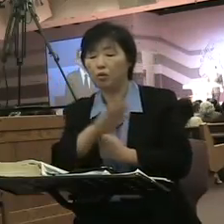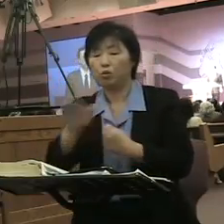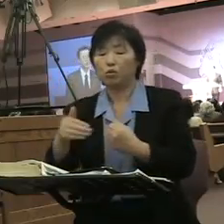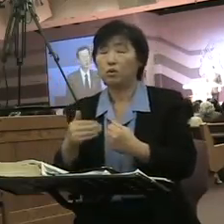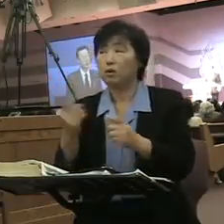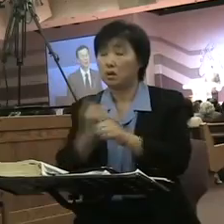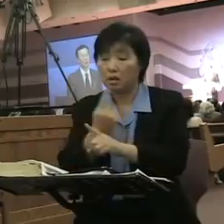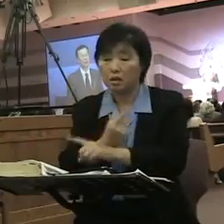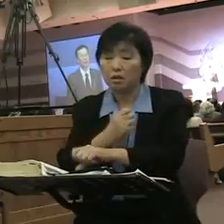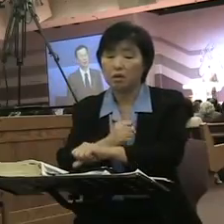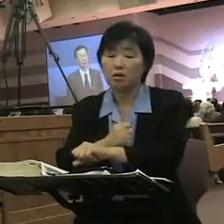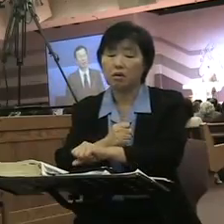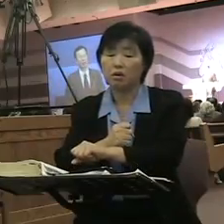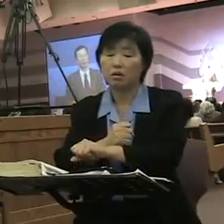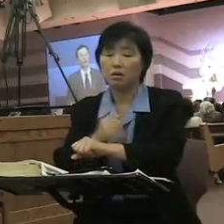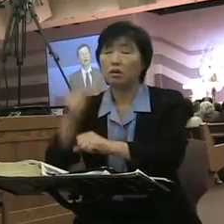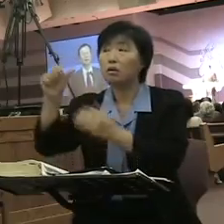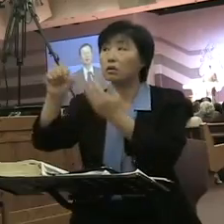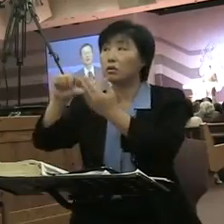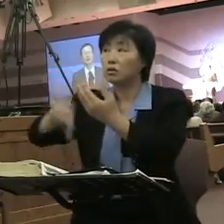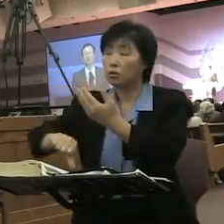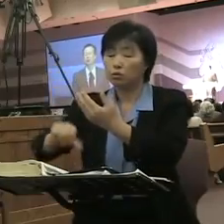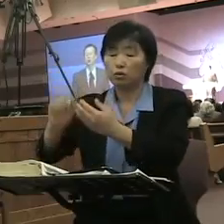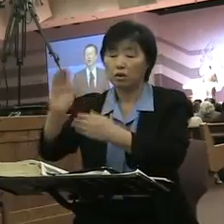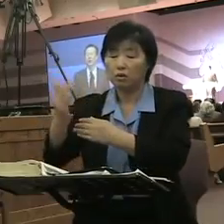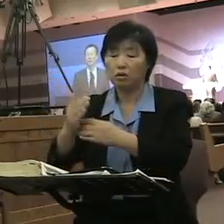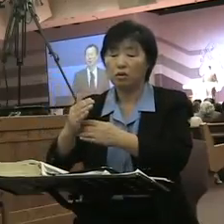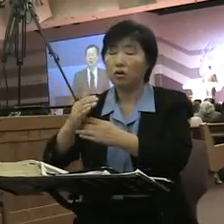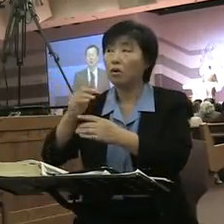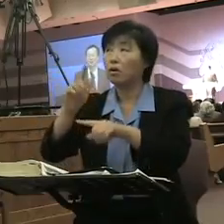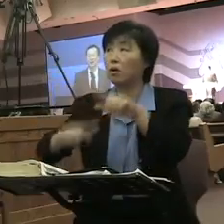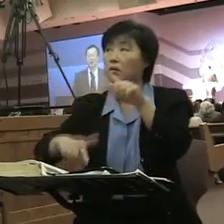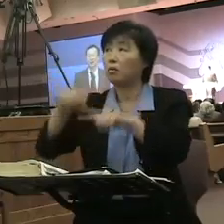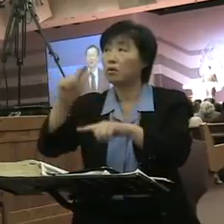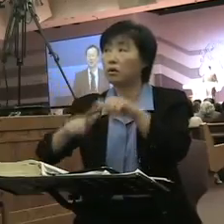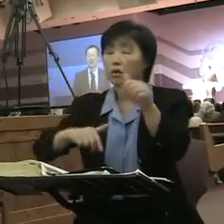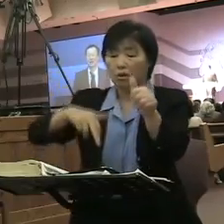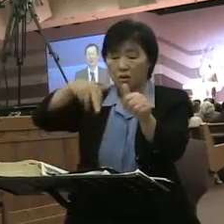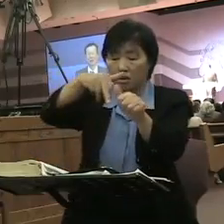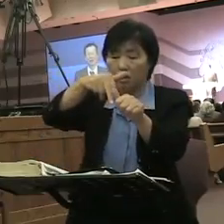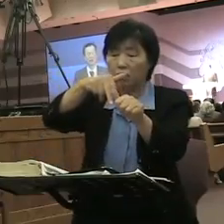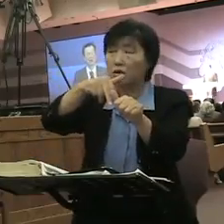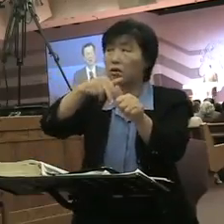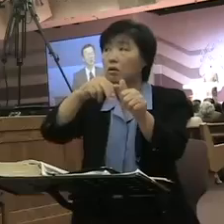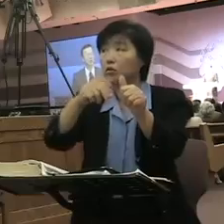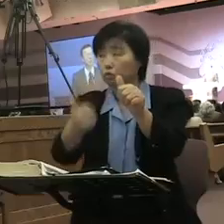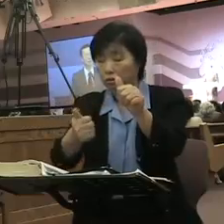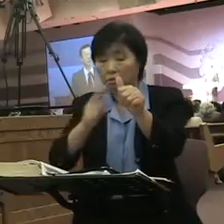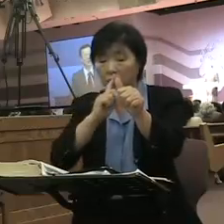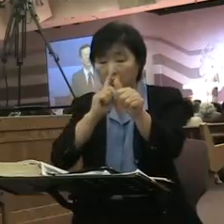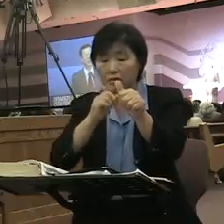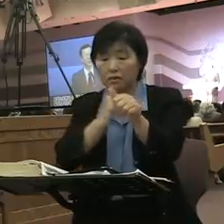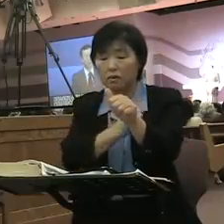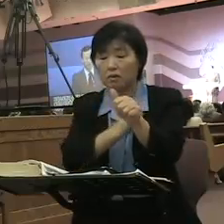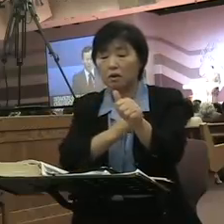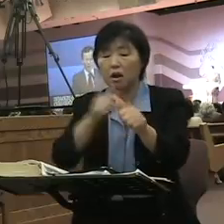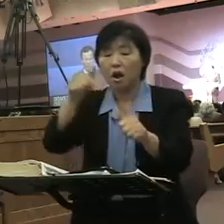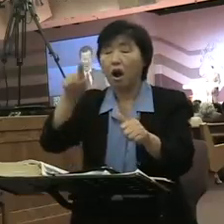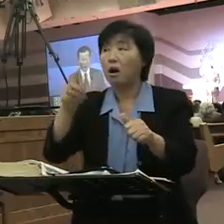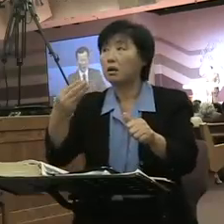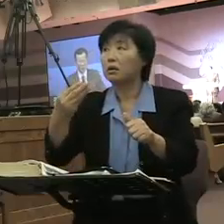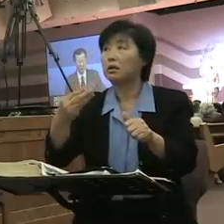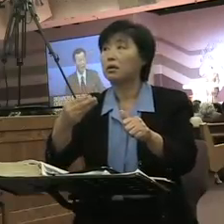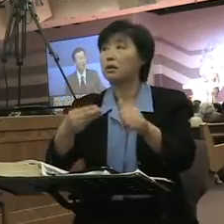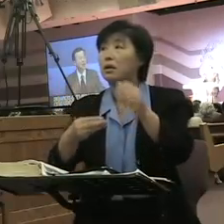우리를 대신하여 저주가 되어 나무에 달려 죽으시겠다는 말씀이에요. 갈라디아서 3장 13절에 이런